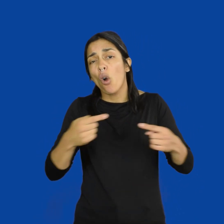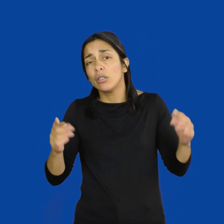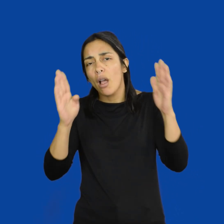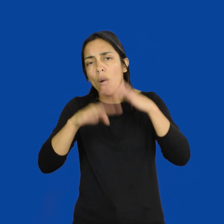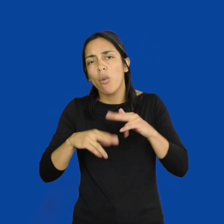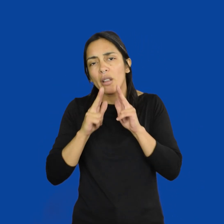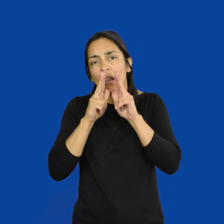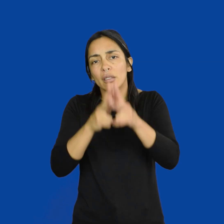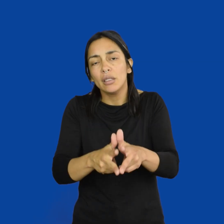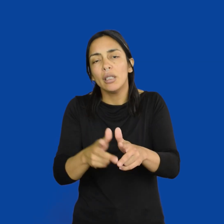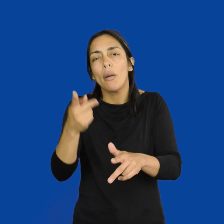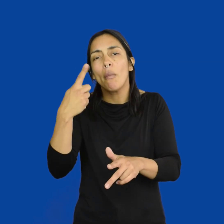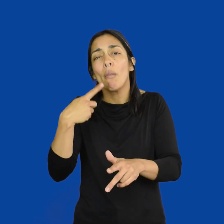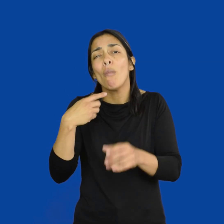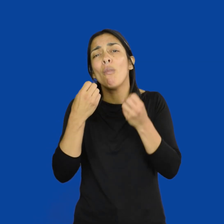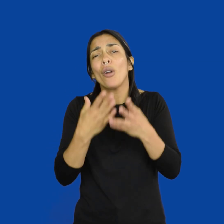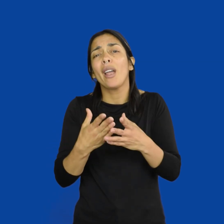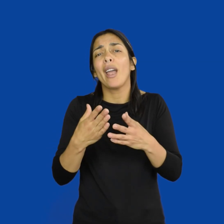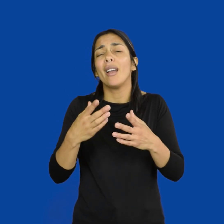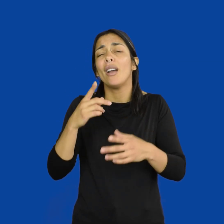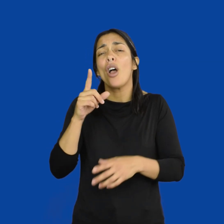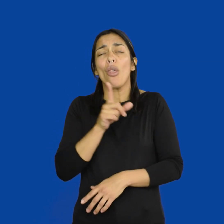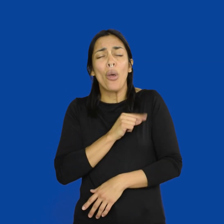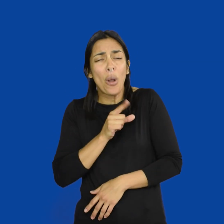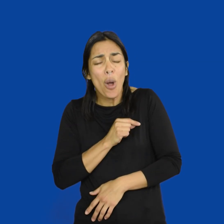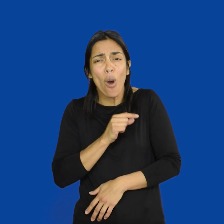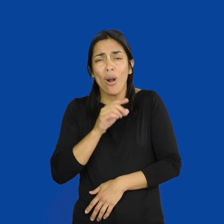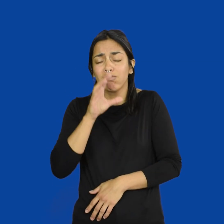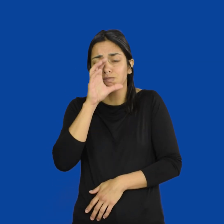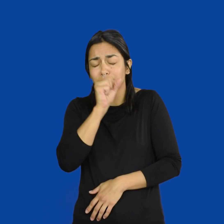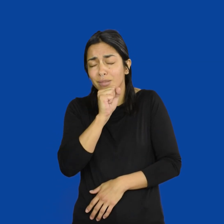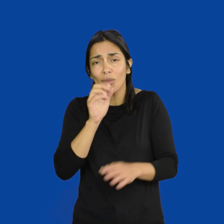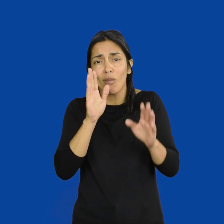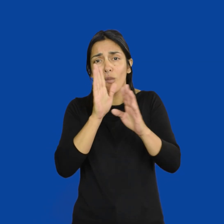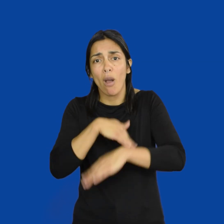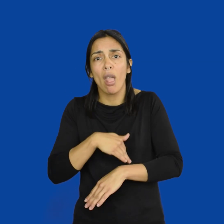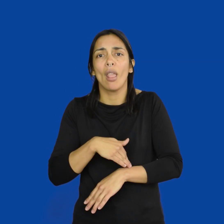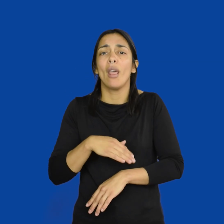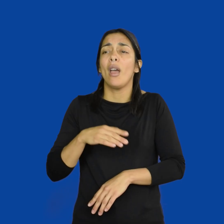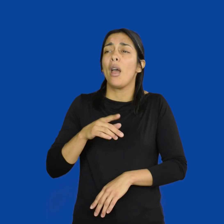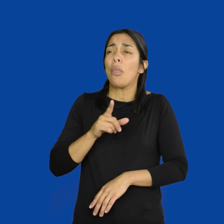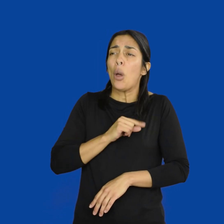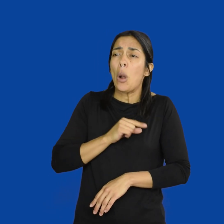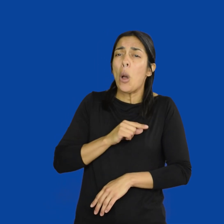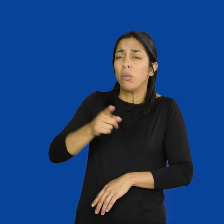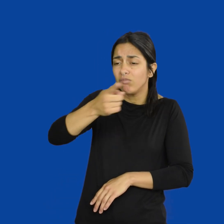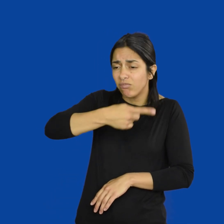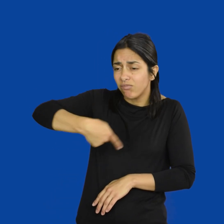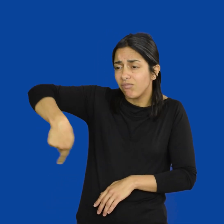pueden decirse o resultan intolerables, y hubo también un abrumador padecimiento carente de sentido que implica una